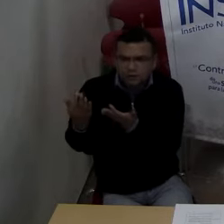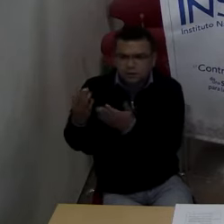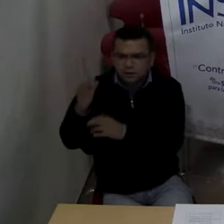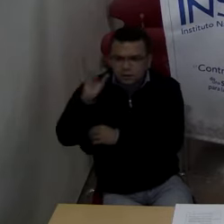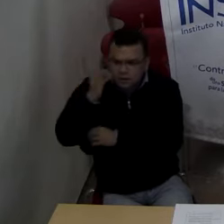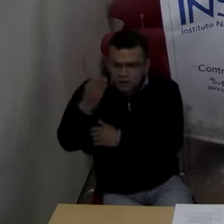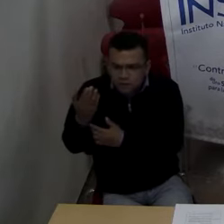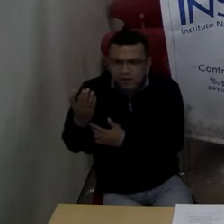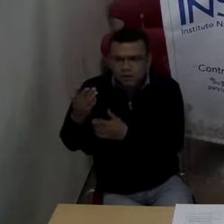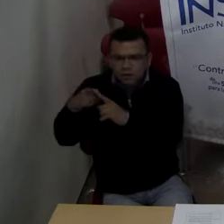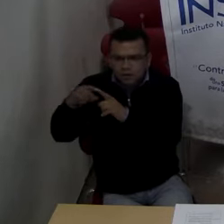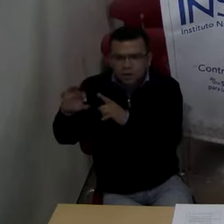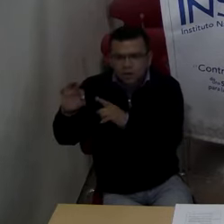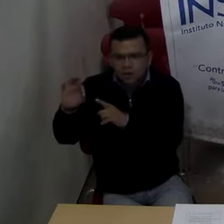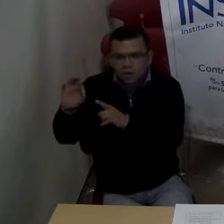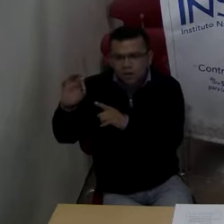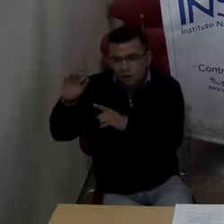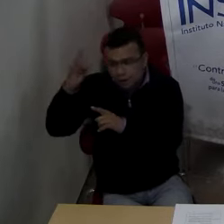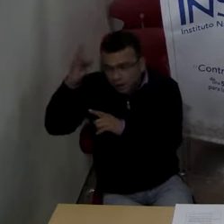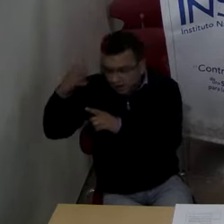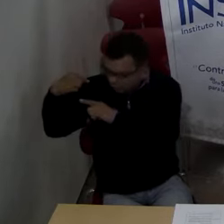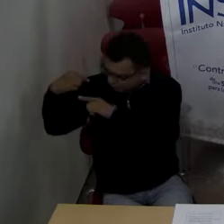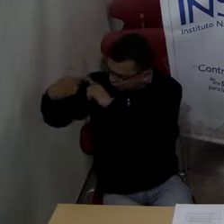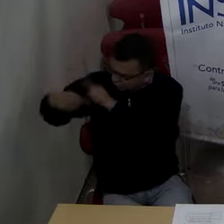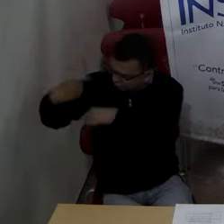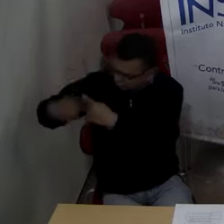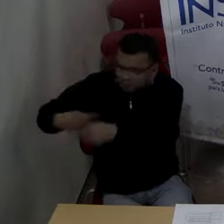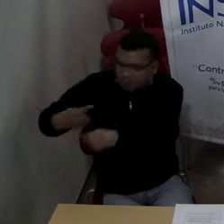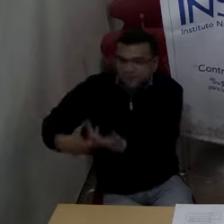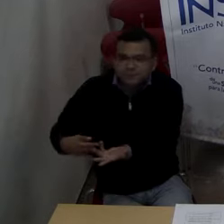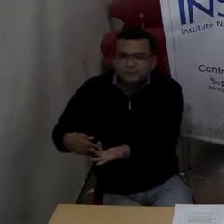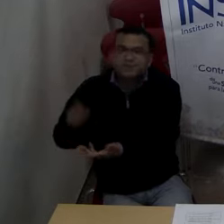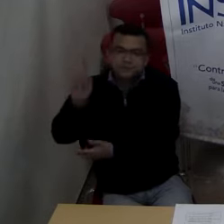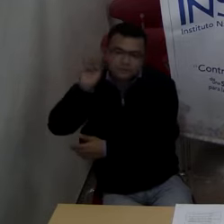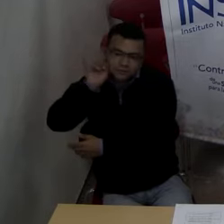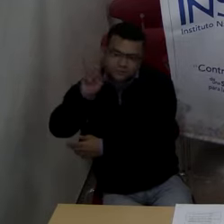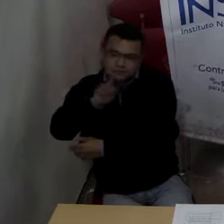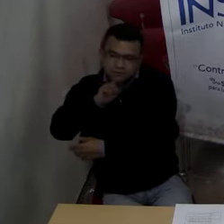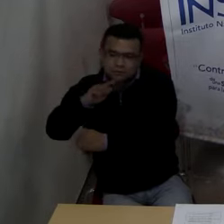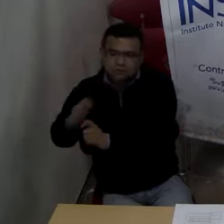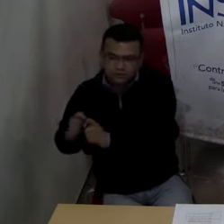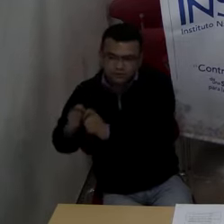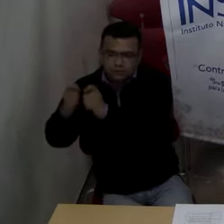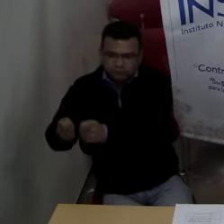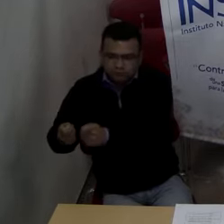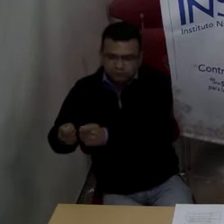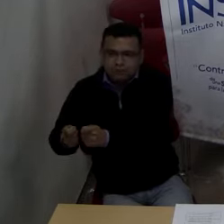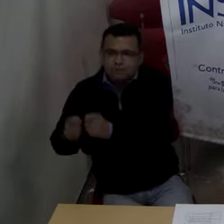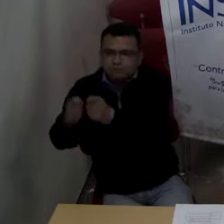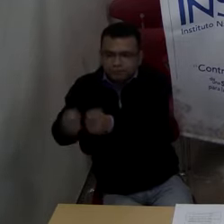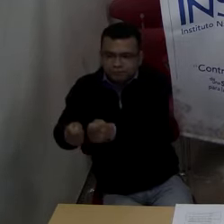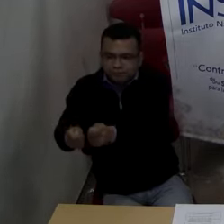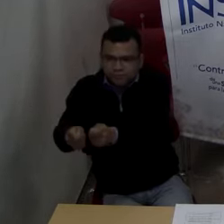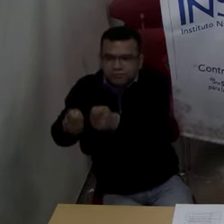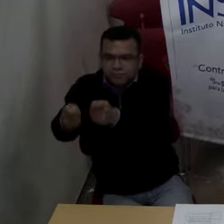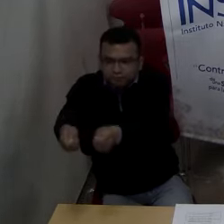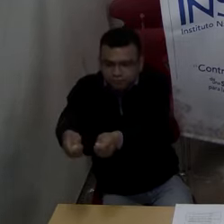sesiones posteriores, es una de las mayores causas de la presencia de sordera en nuestro